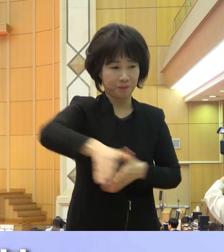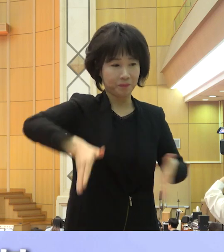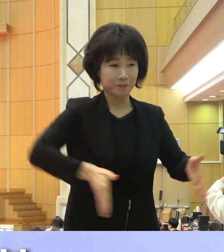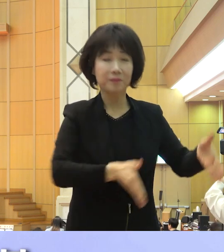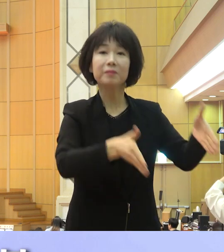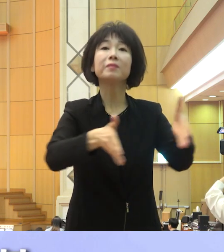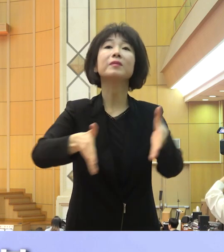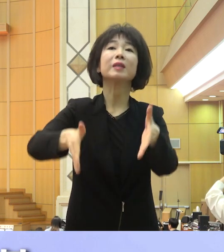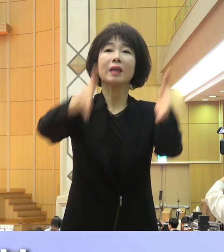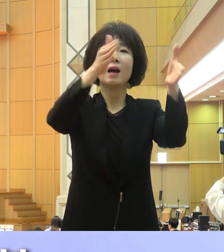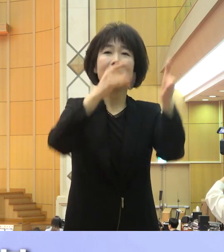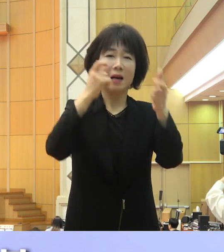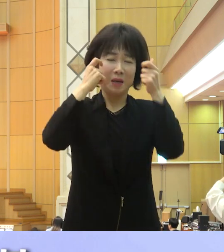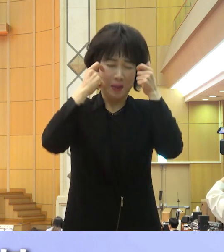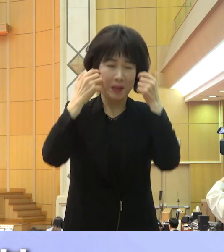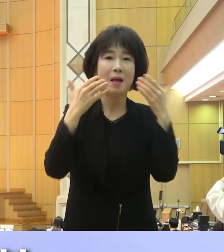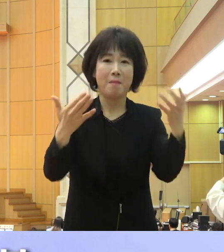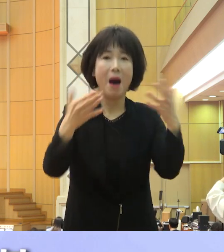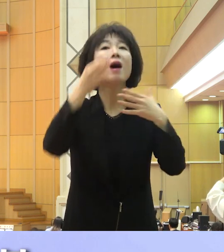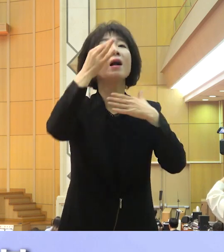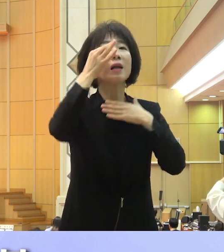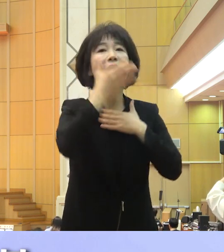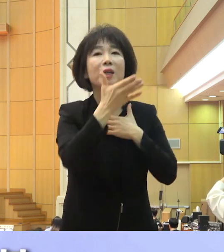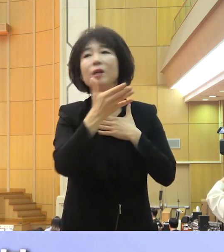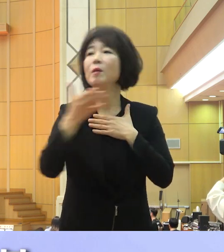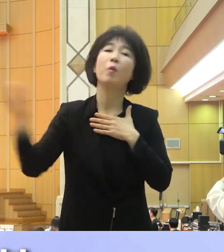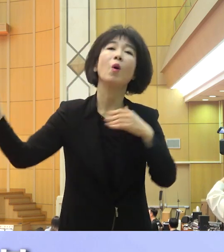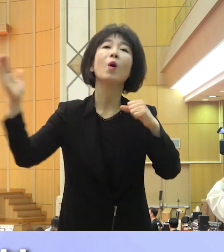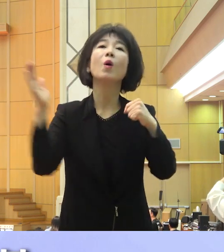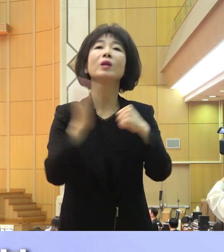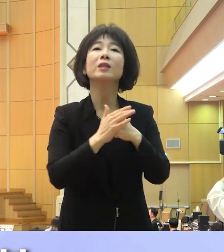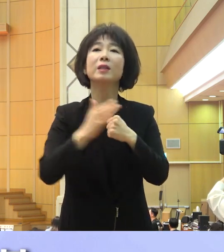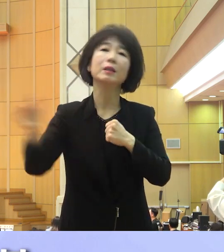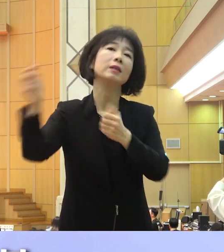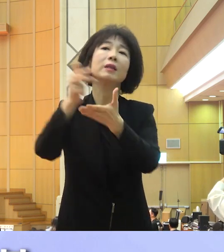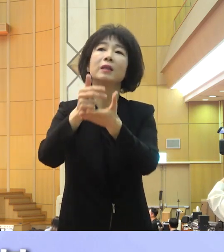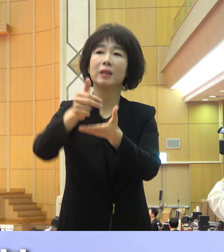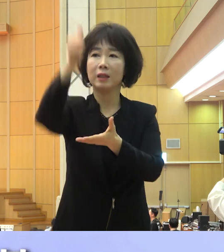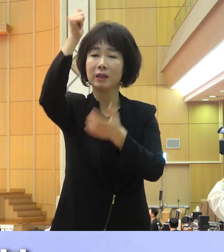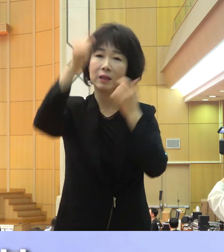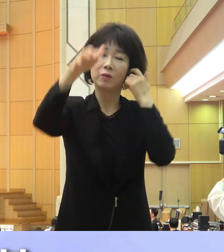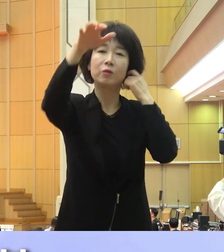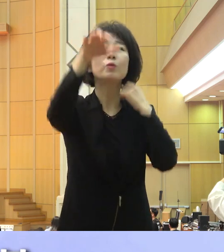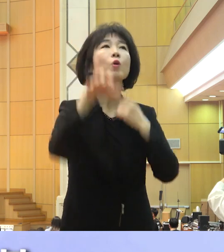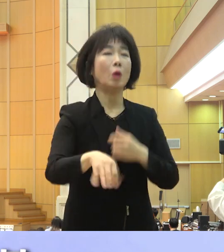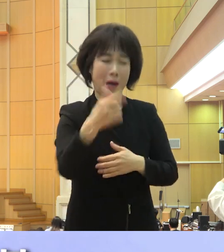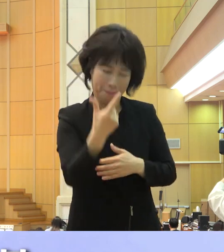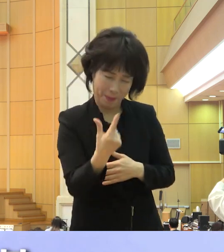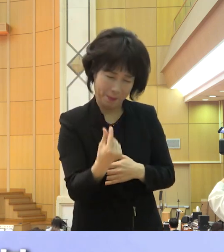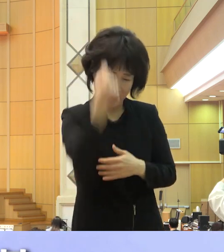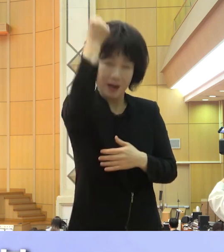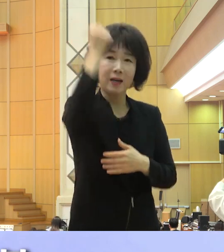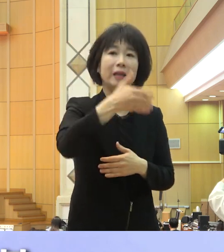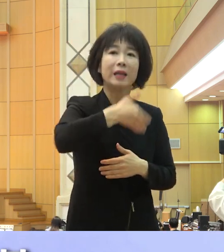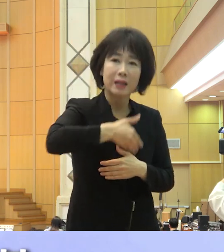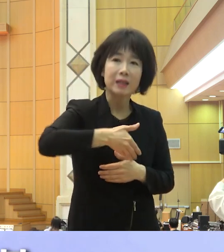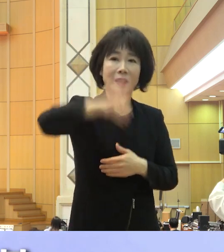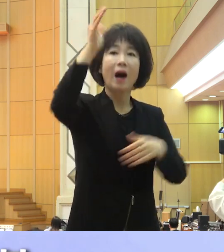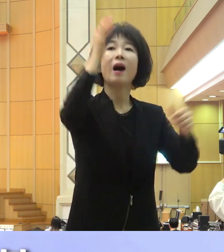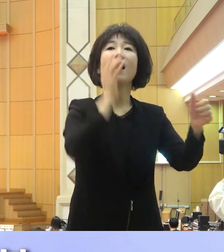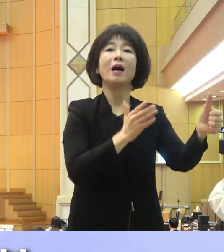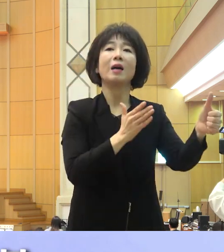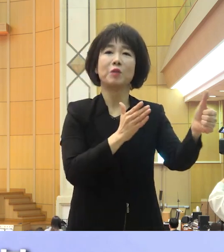보이시니, 갈 길을 밝히 보이시니 주 앞에